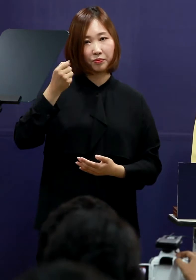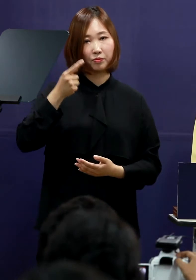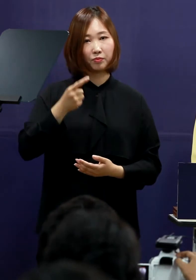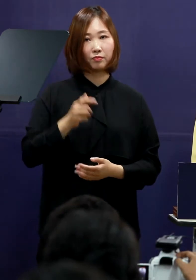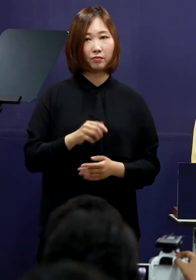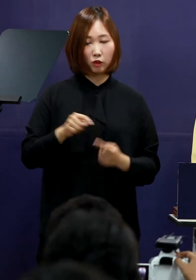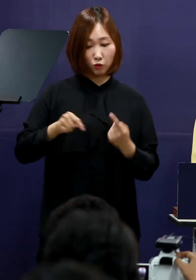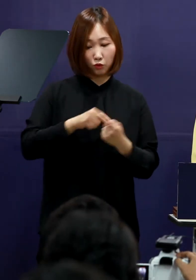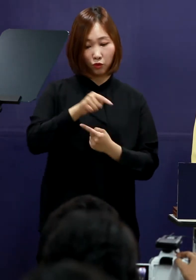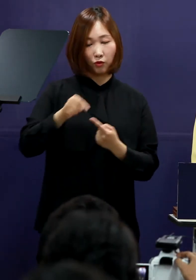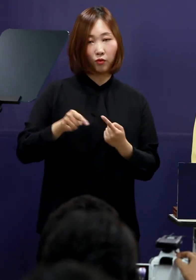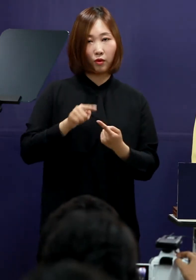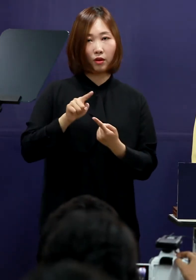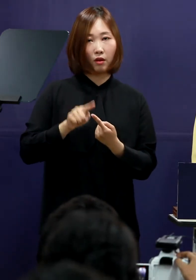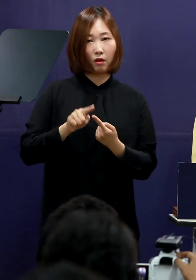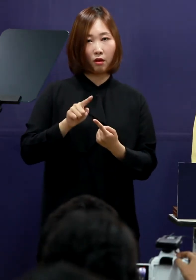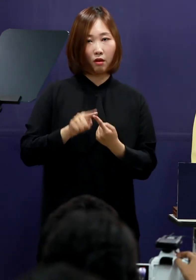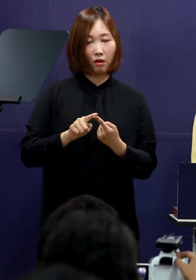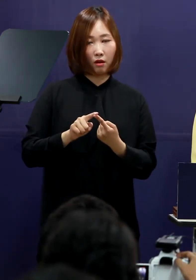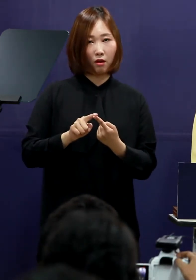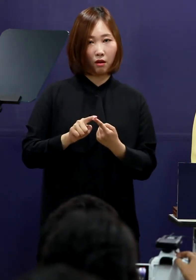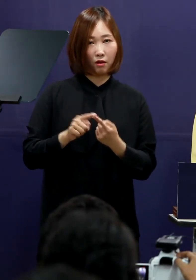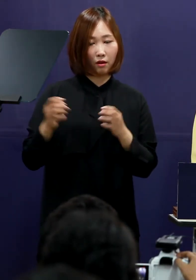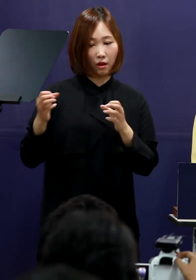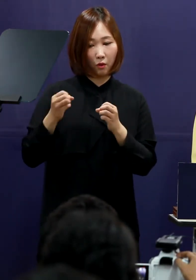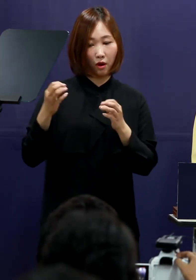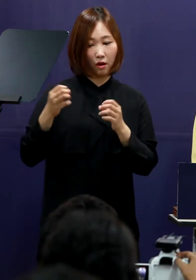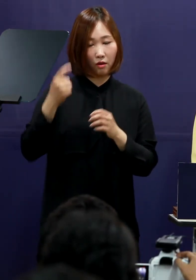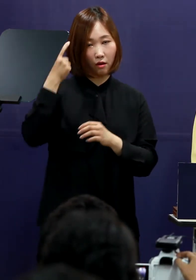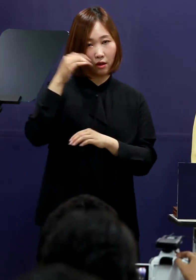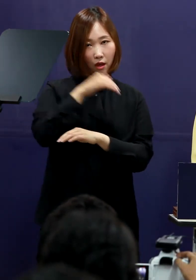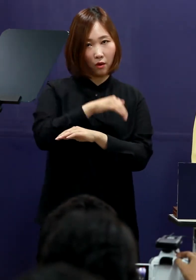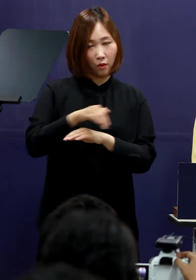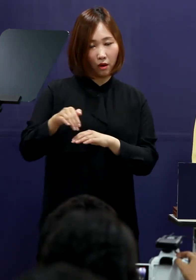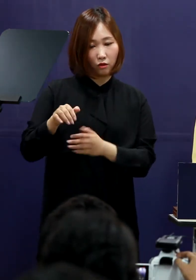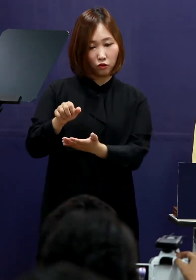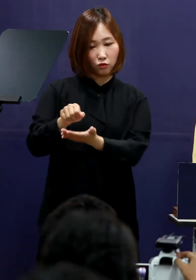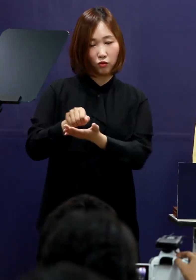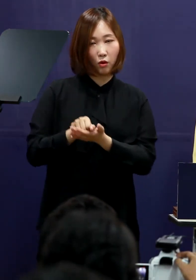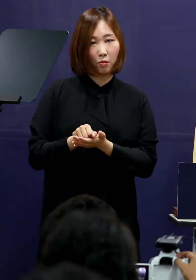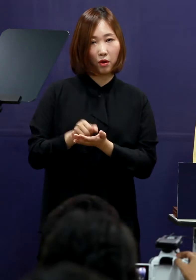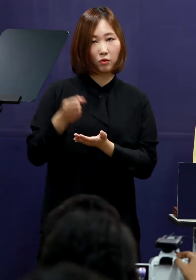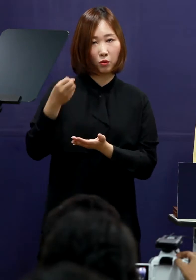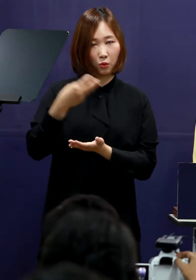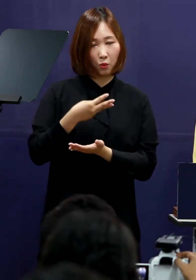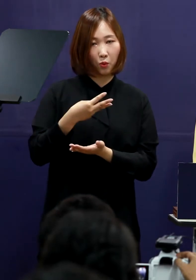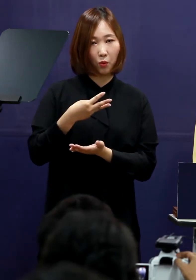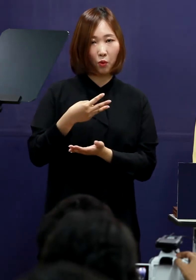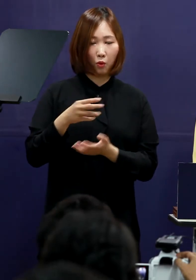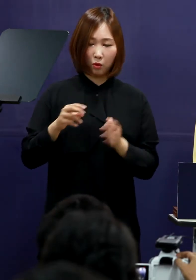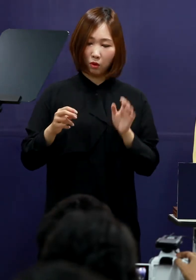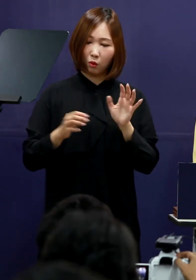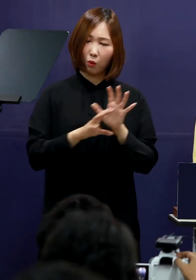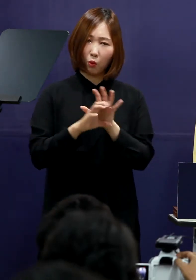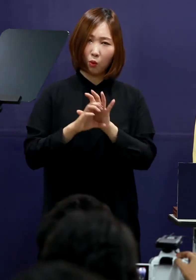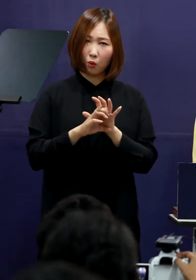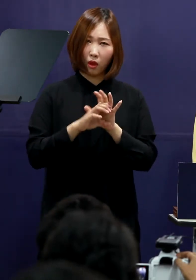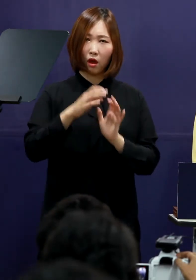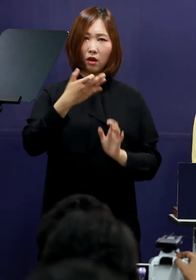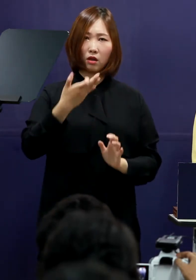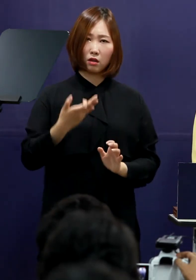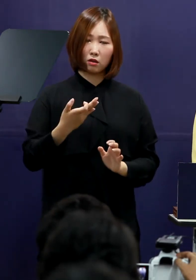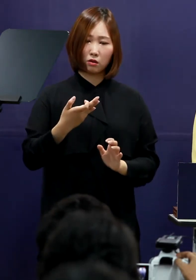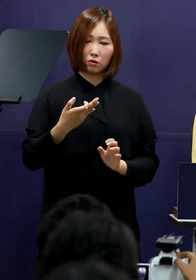대한 의견을 수렴하고 지역의 관심사나 현안은 물론이고 코로나19로 어려움을 겪는